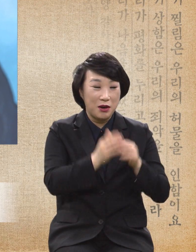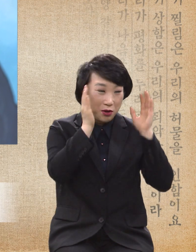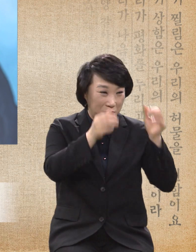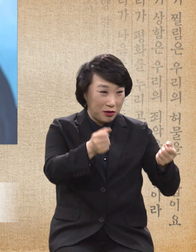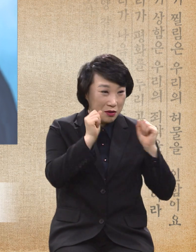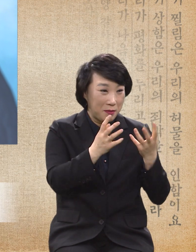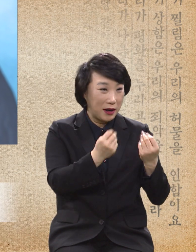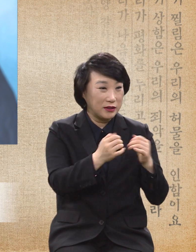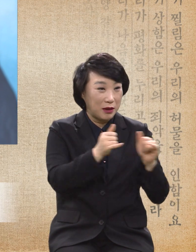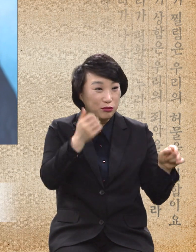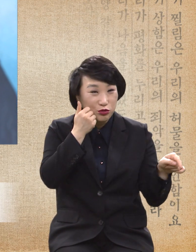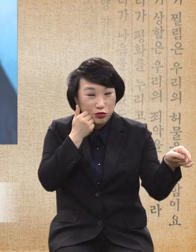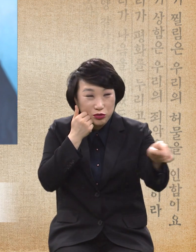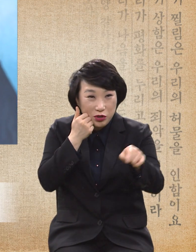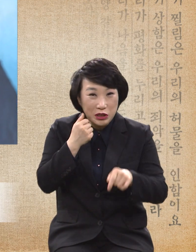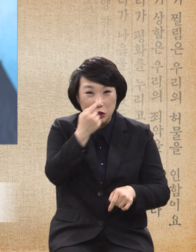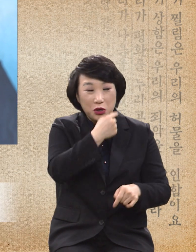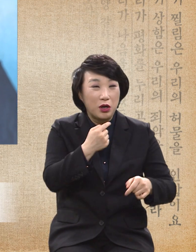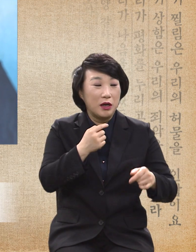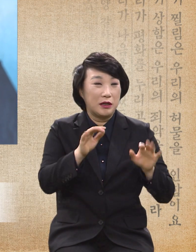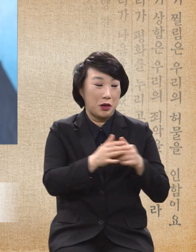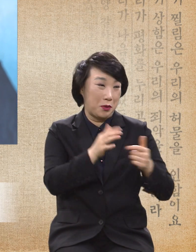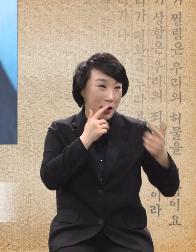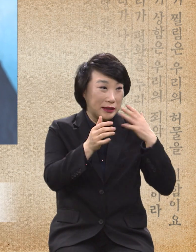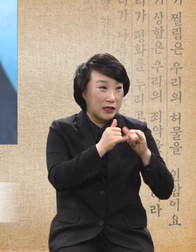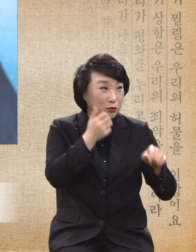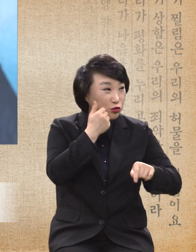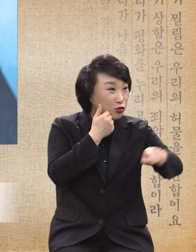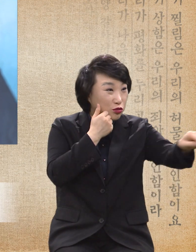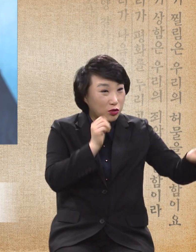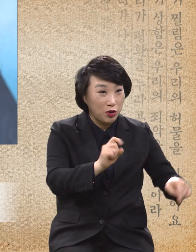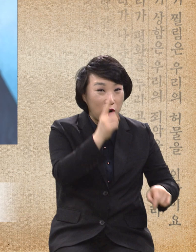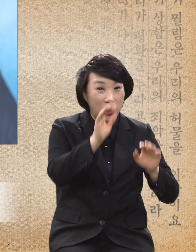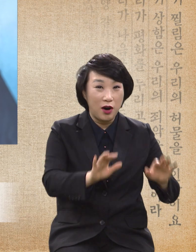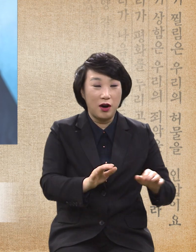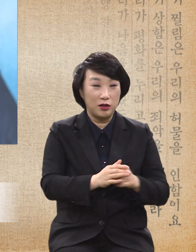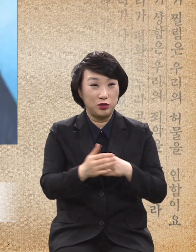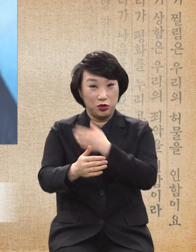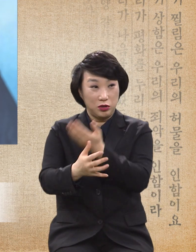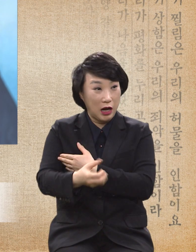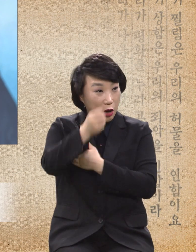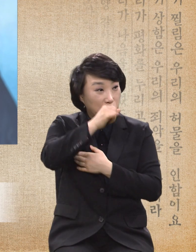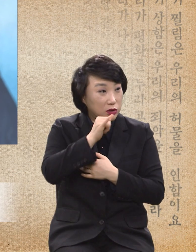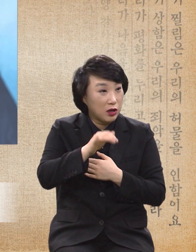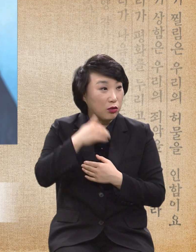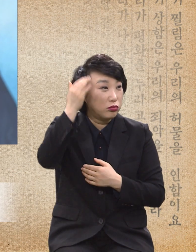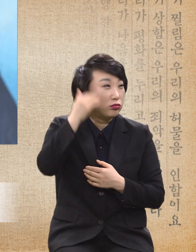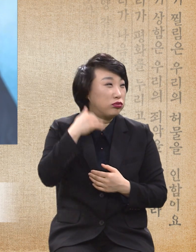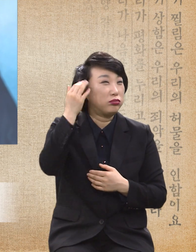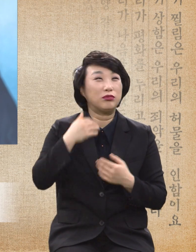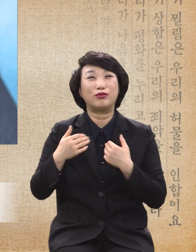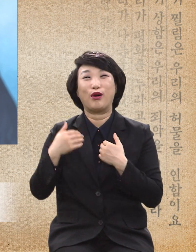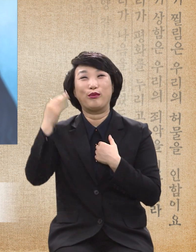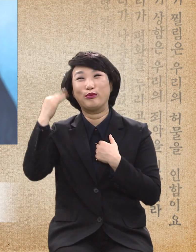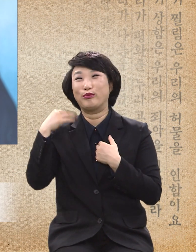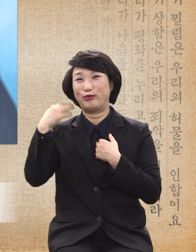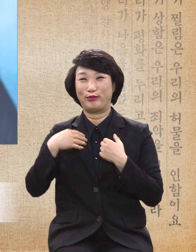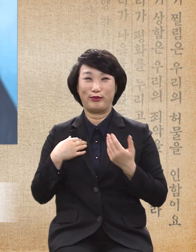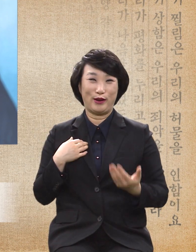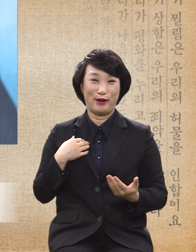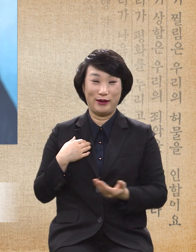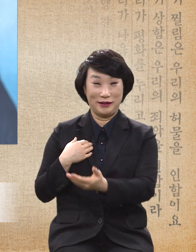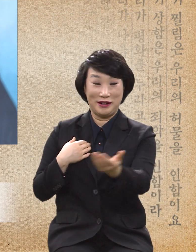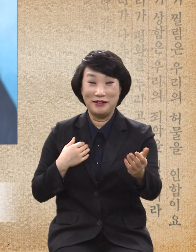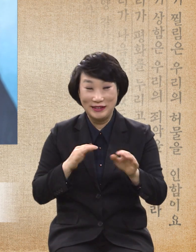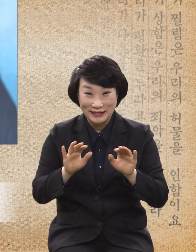사람에게서, 이성적 논리가 분명한 사람들에게서 이 능력이 있다 소리 들어본 사실이 없어요.